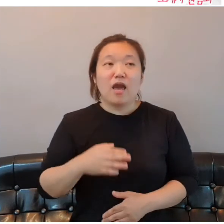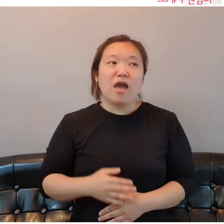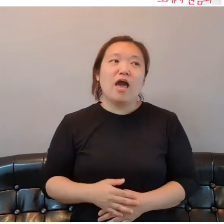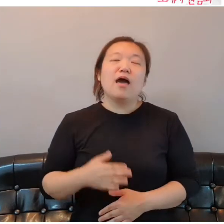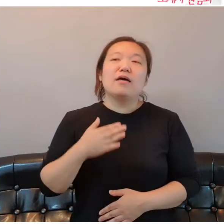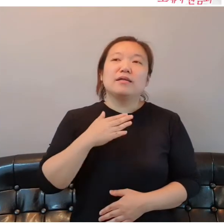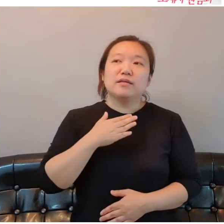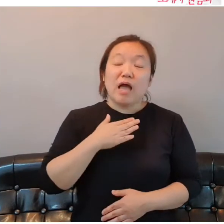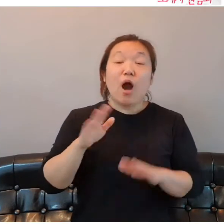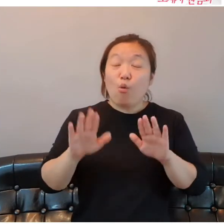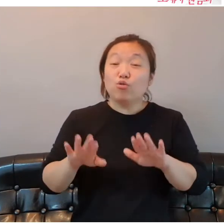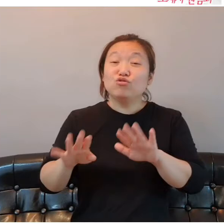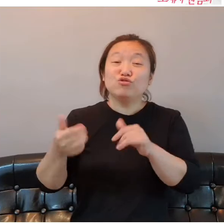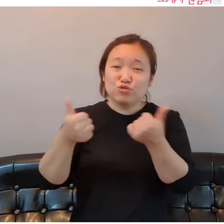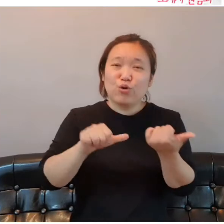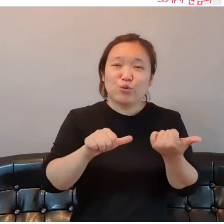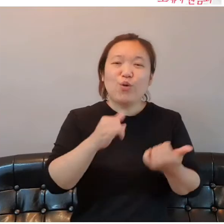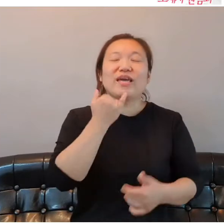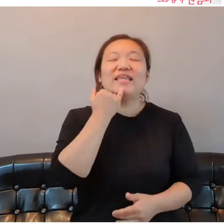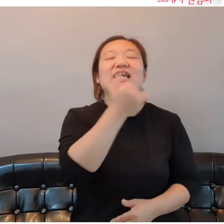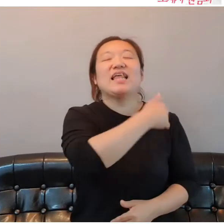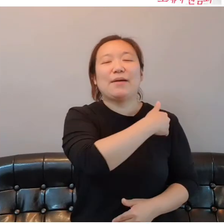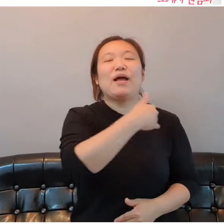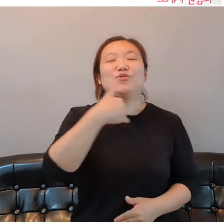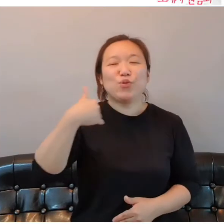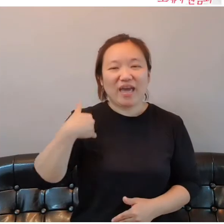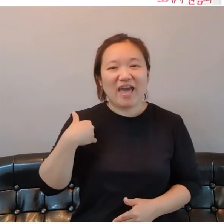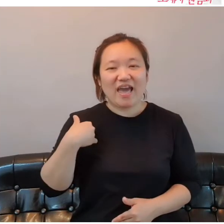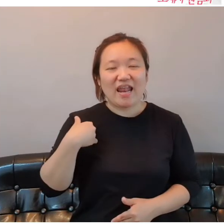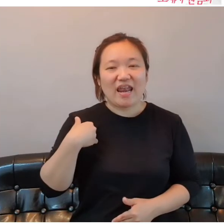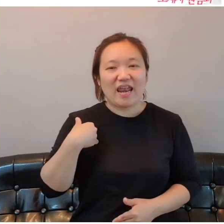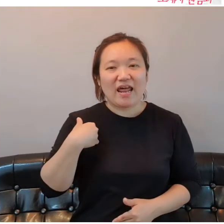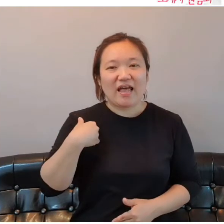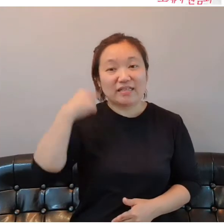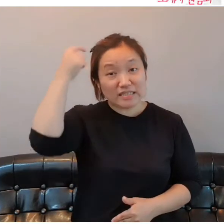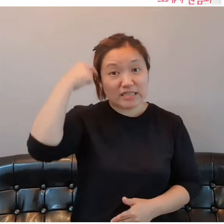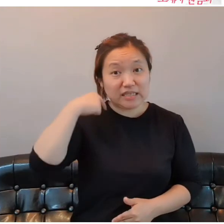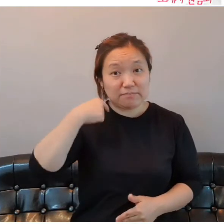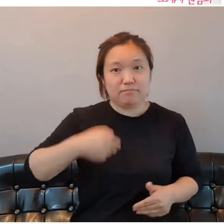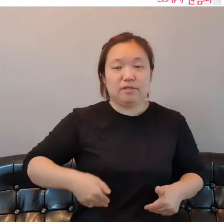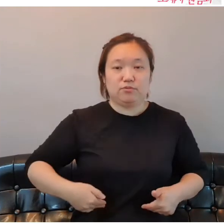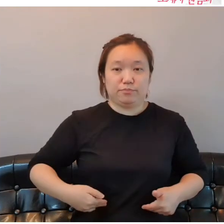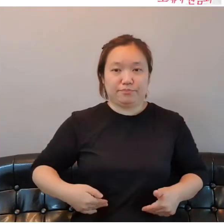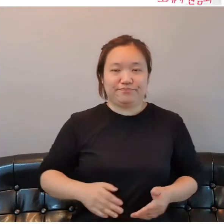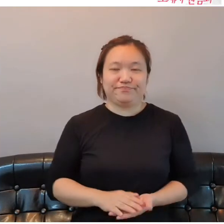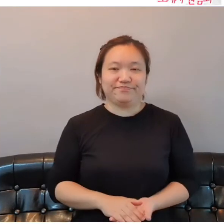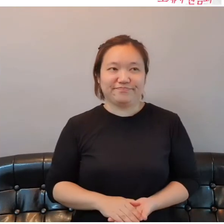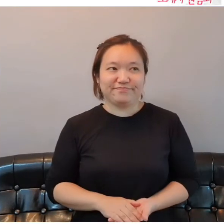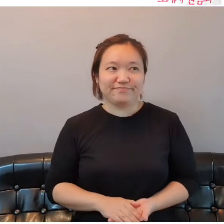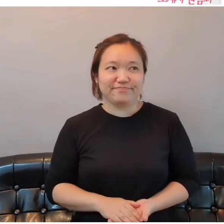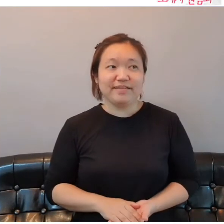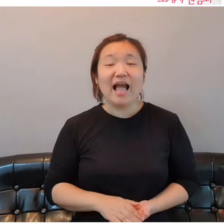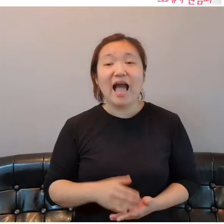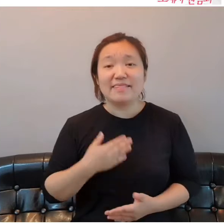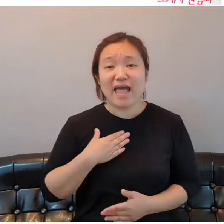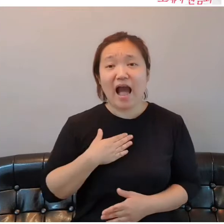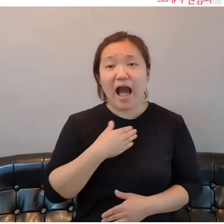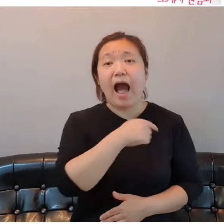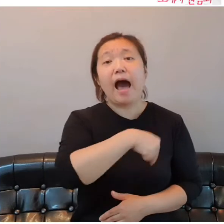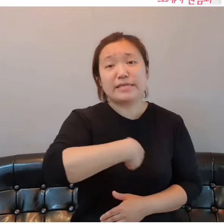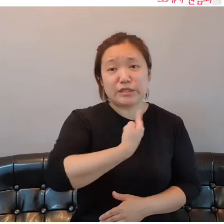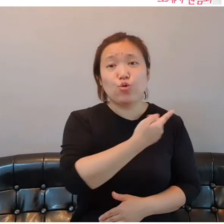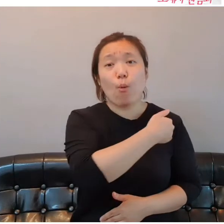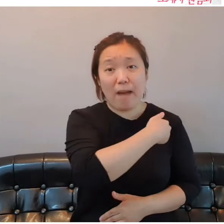것으로 만족한다 하면 끝이에요. 이것이 자족입니다. 자족을 하면 어떤 변화가 와도